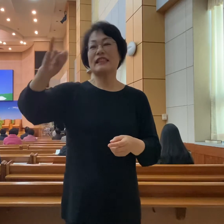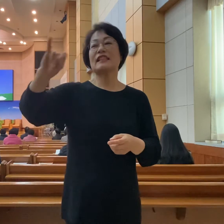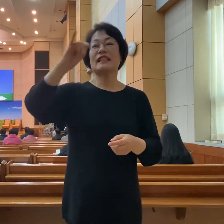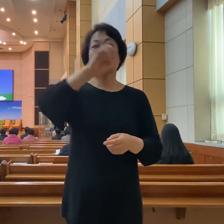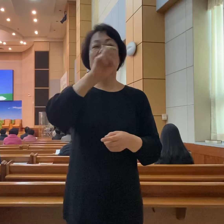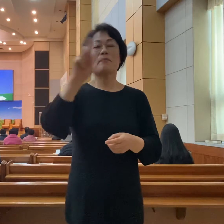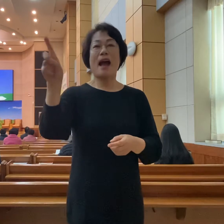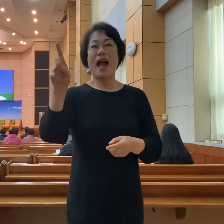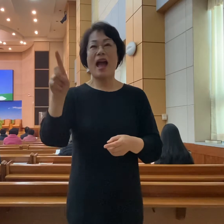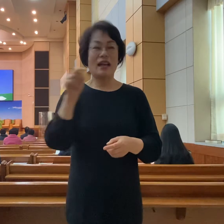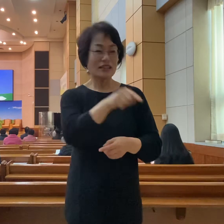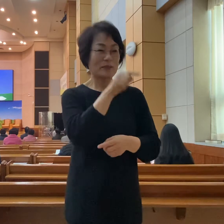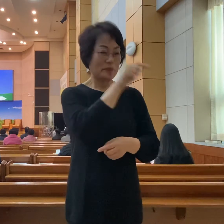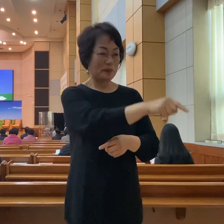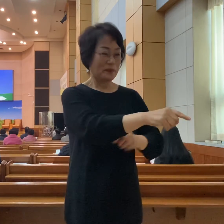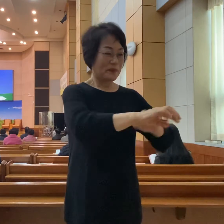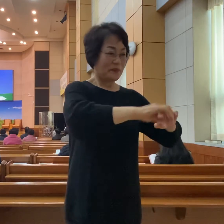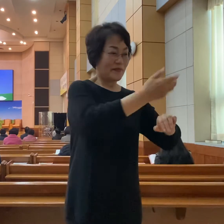한들거리의 말,